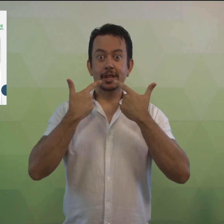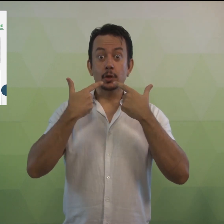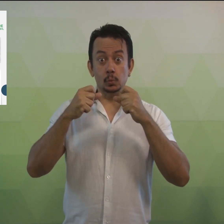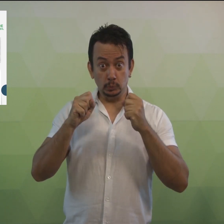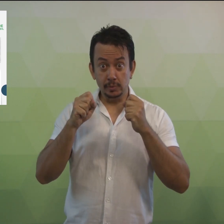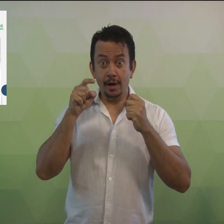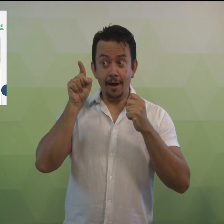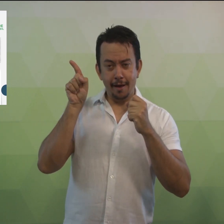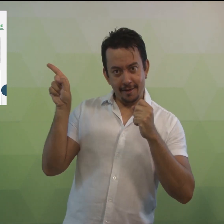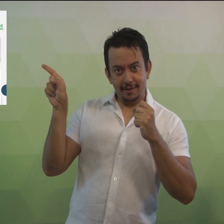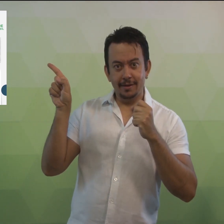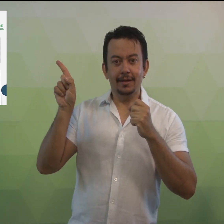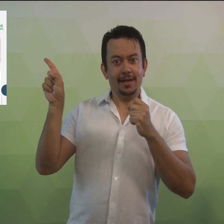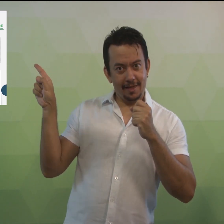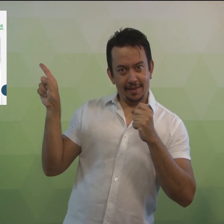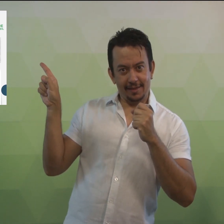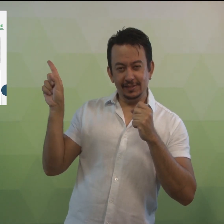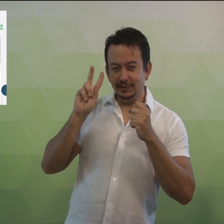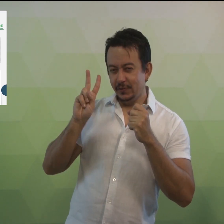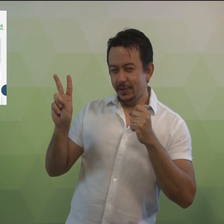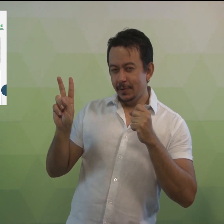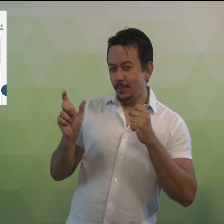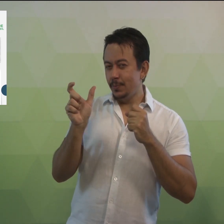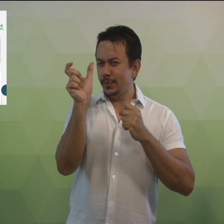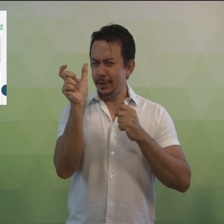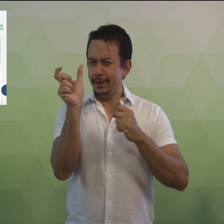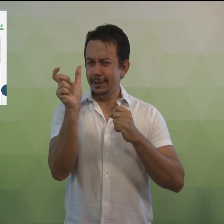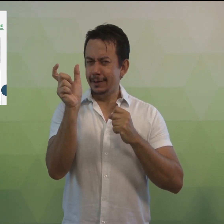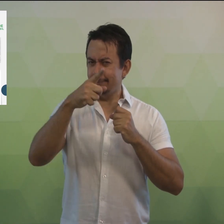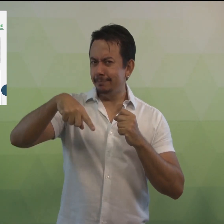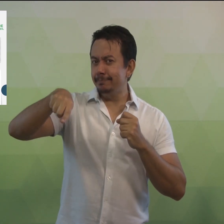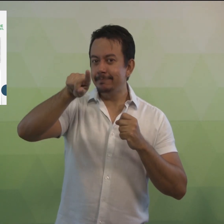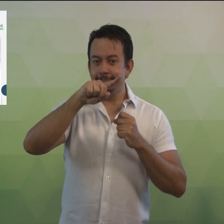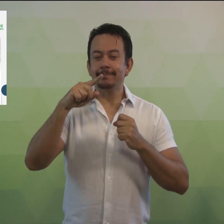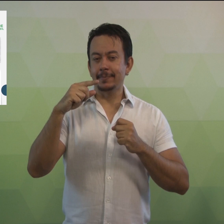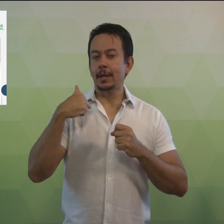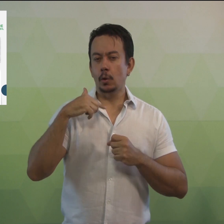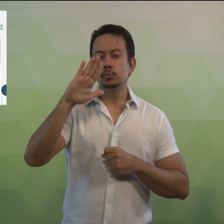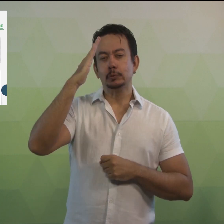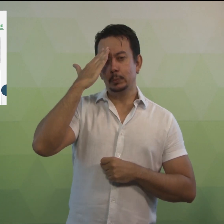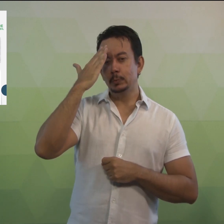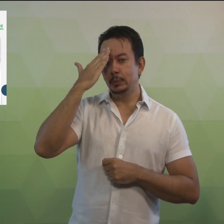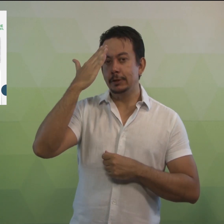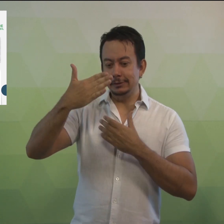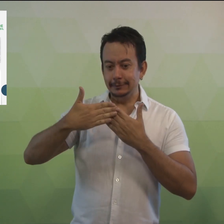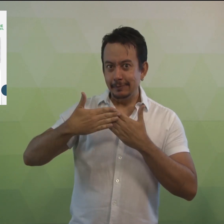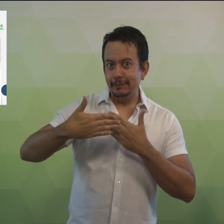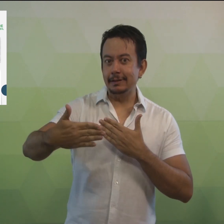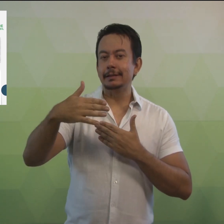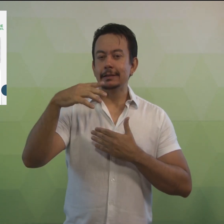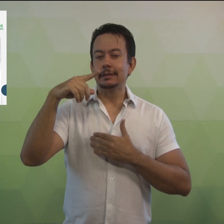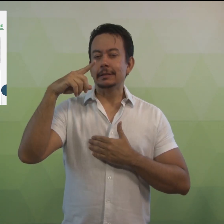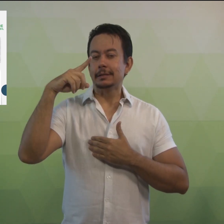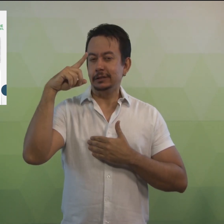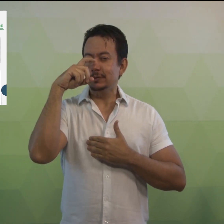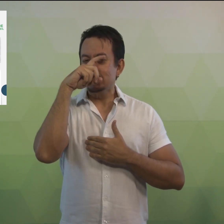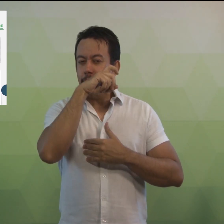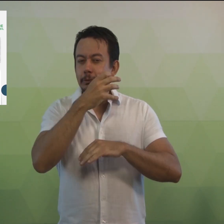a disciplina de Psicolinguística. Ao olhar esse nome, provavelmente vocês pensem